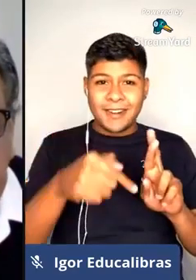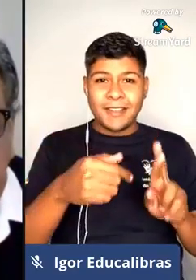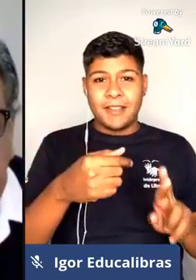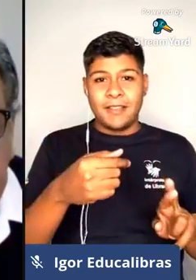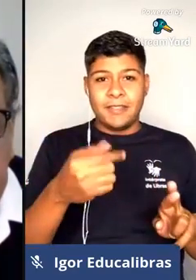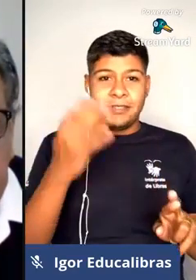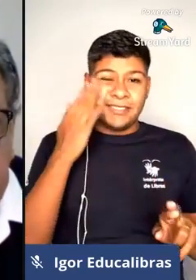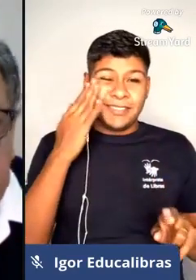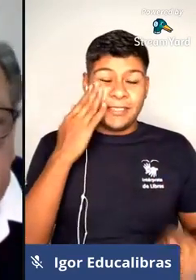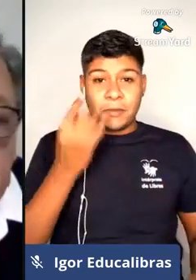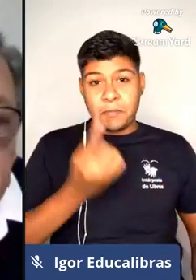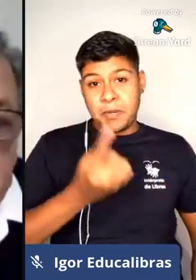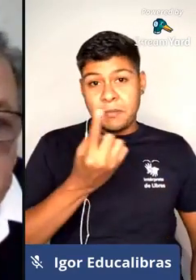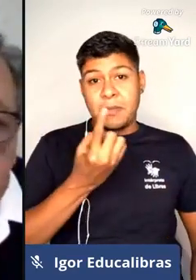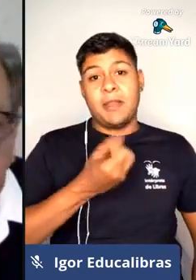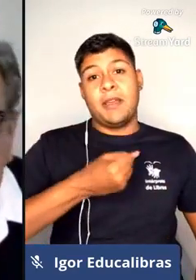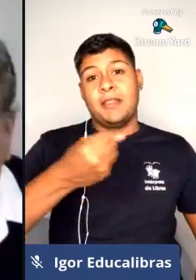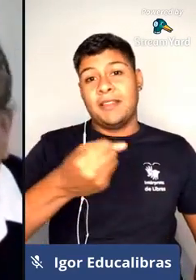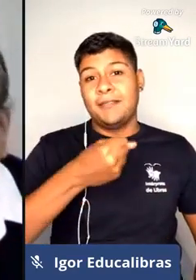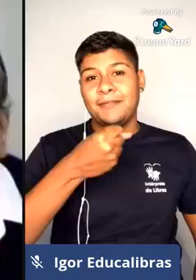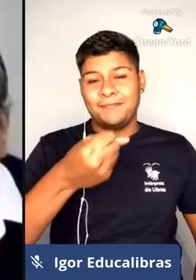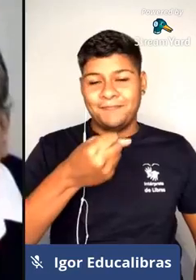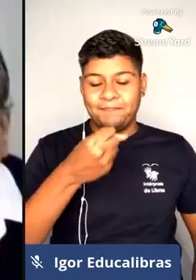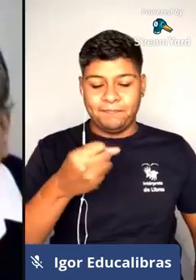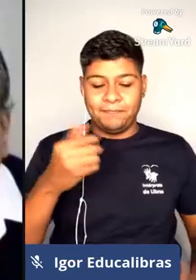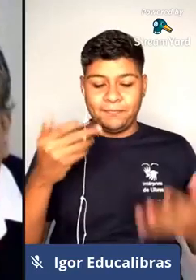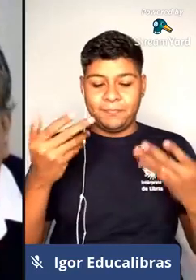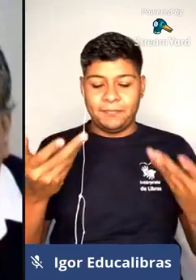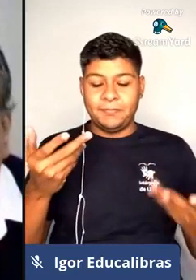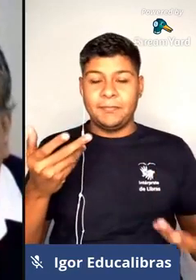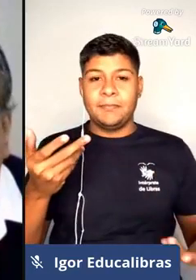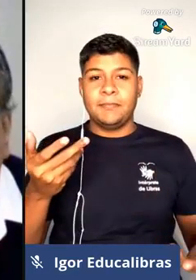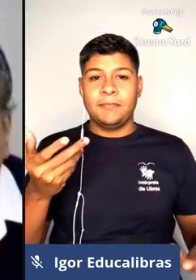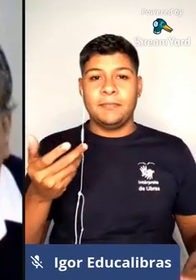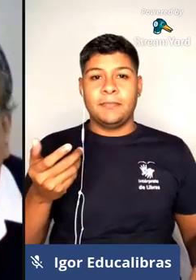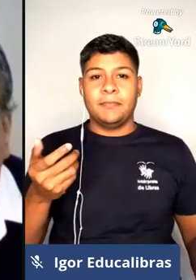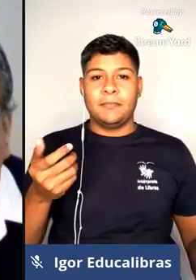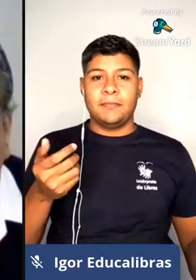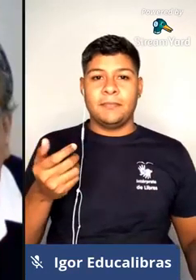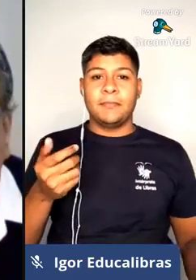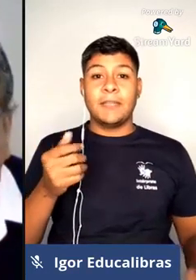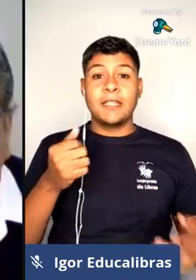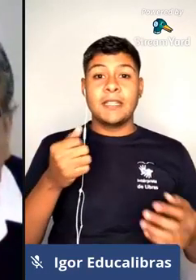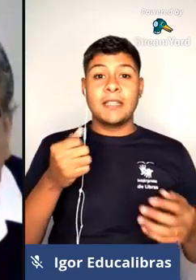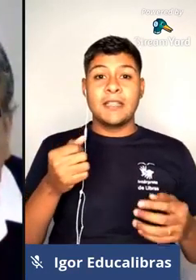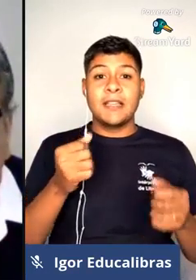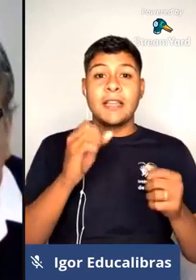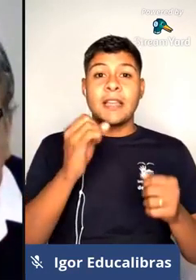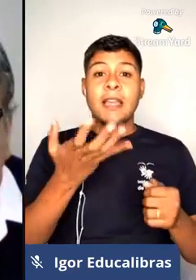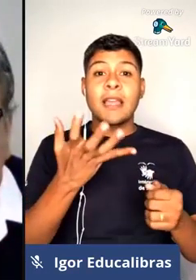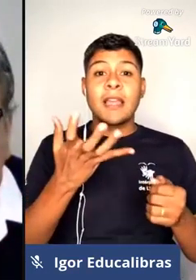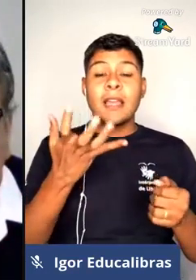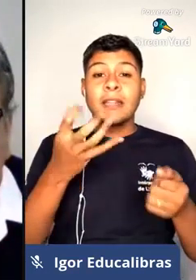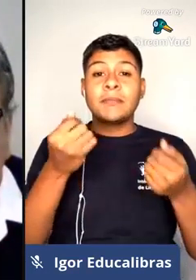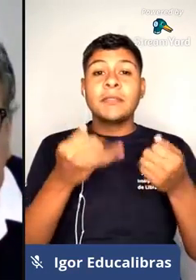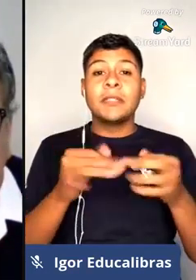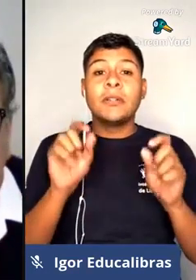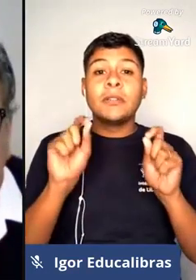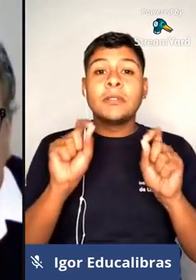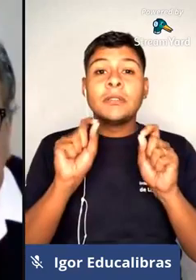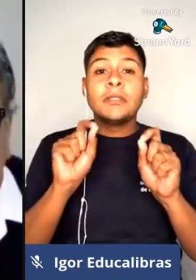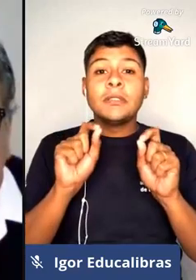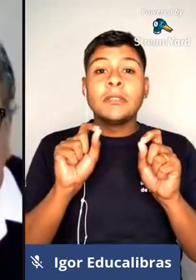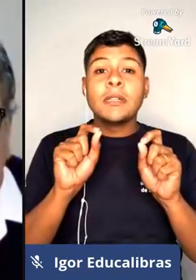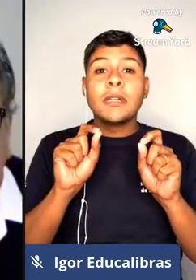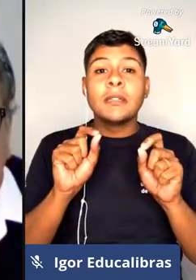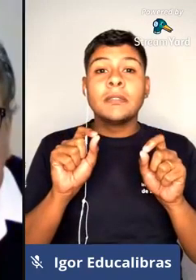ser entrevistada. Bom, eu queria dizer o seguinte, pessoal, quem está nos ouvindo, quem